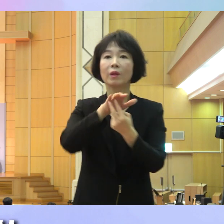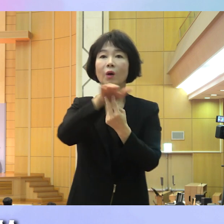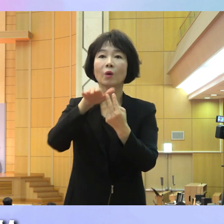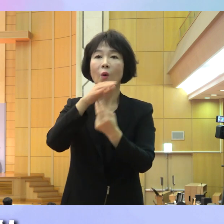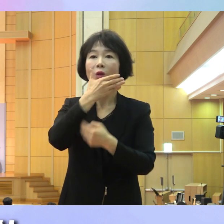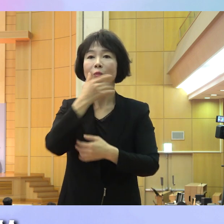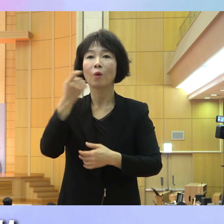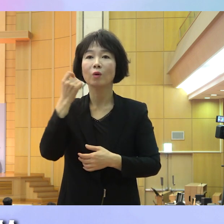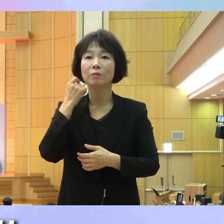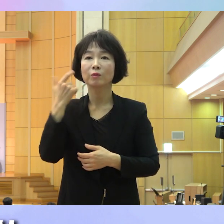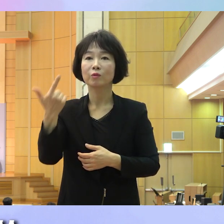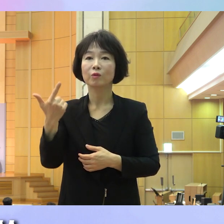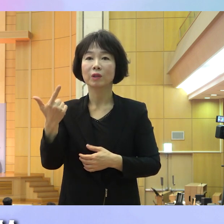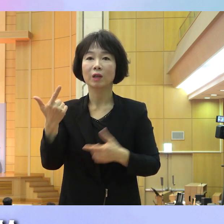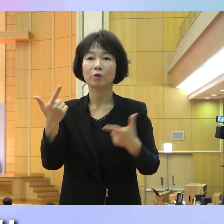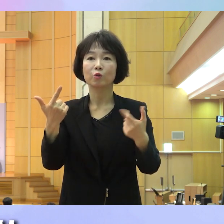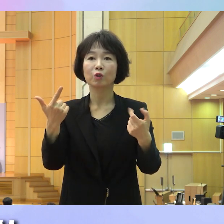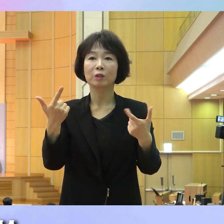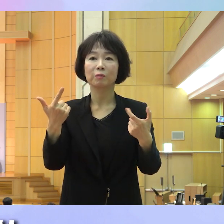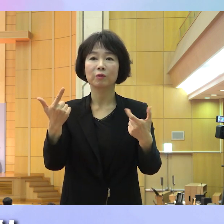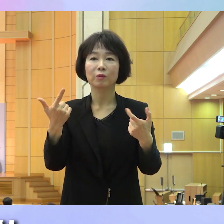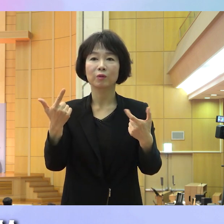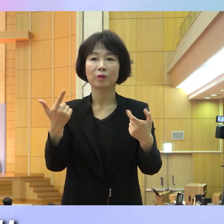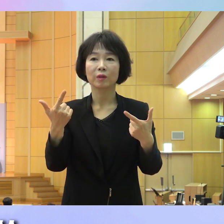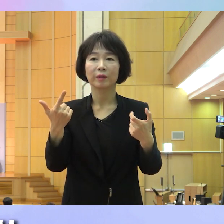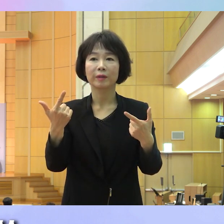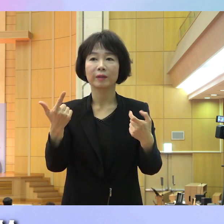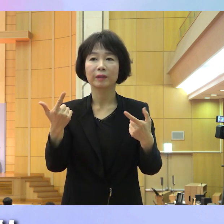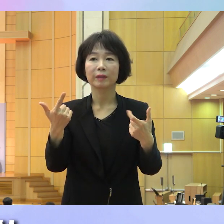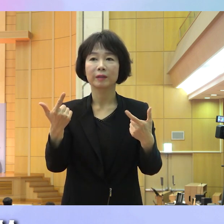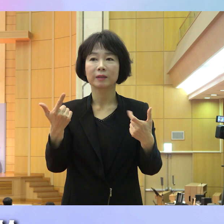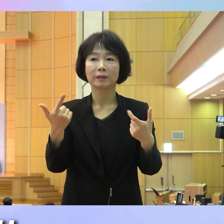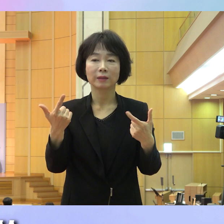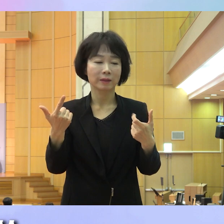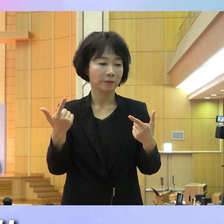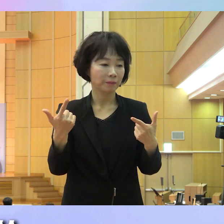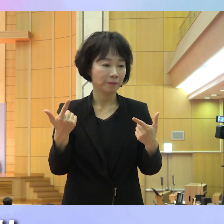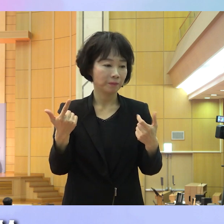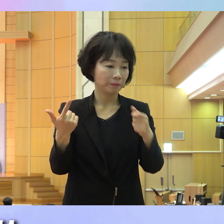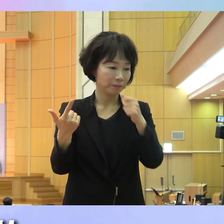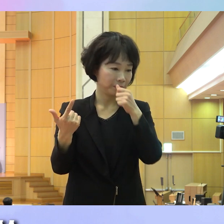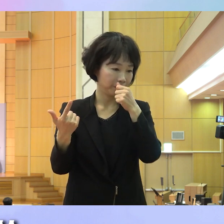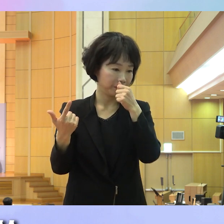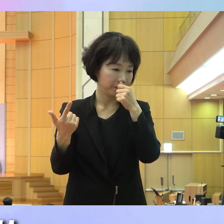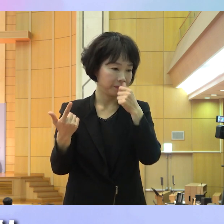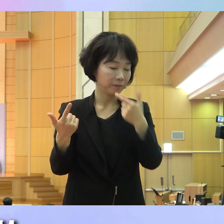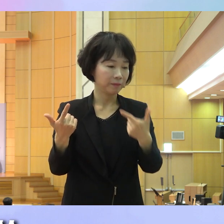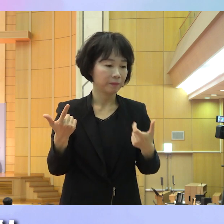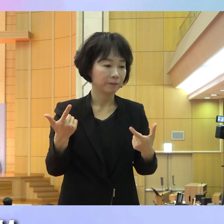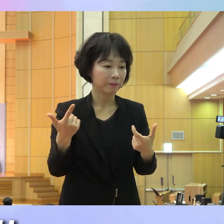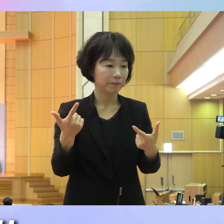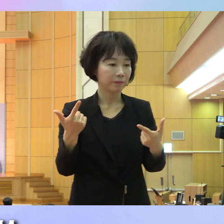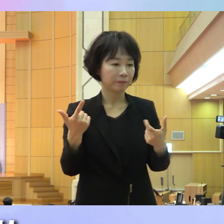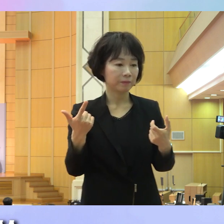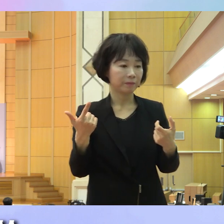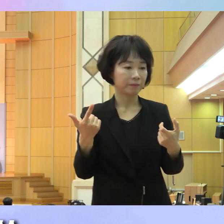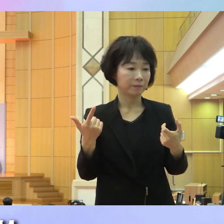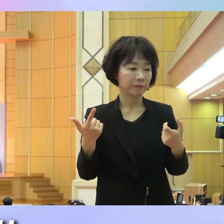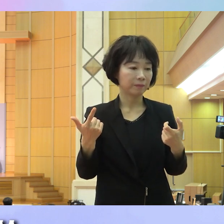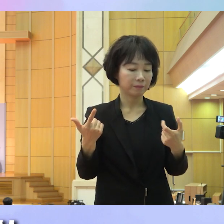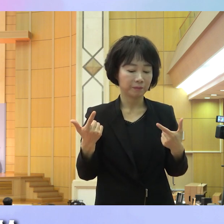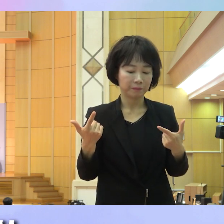요한복음 6장 66절부터 68절까지, 67절부터 본문을 읽었는데 66절부터